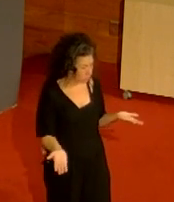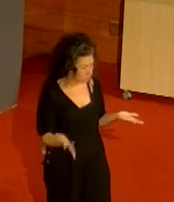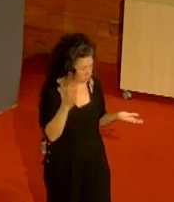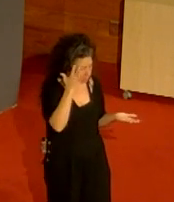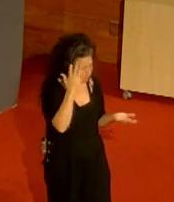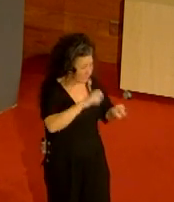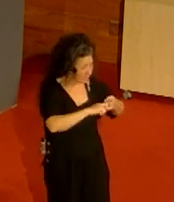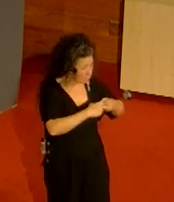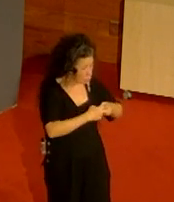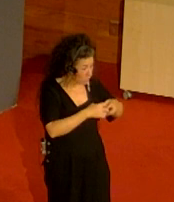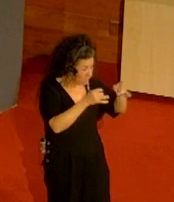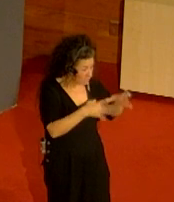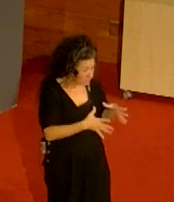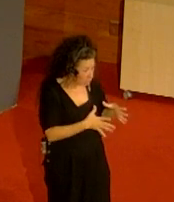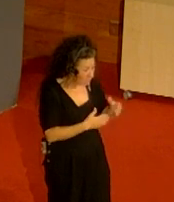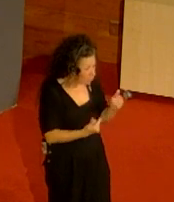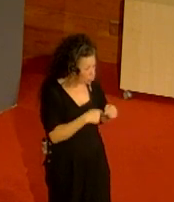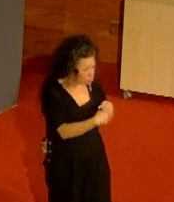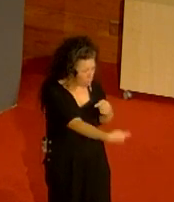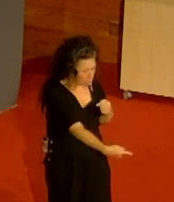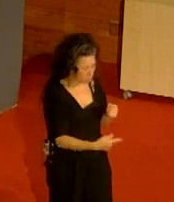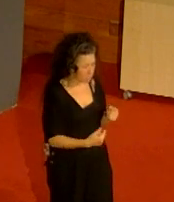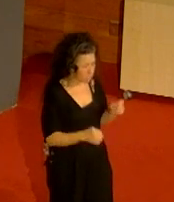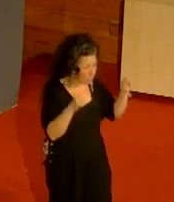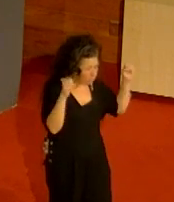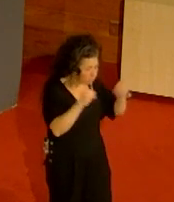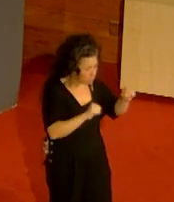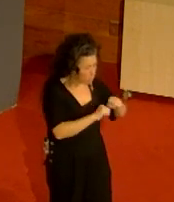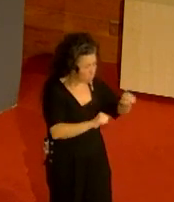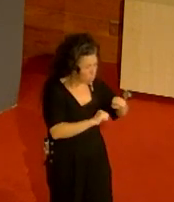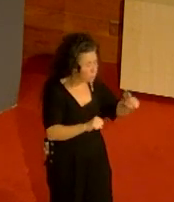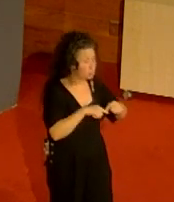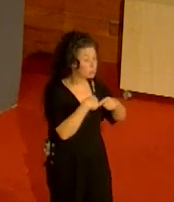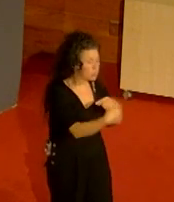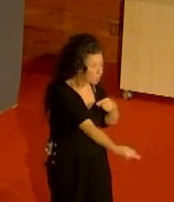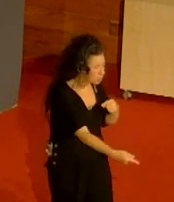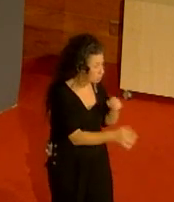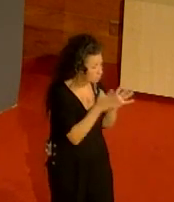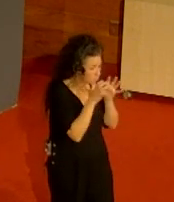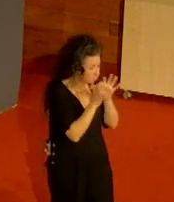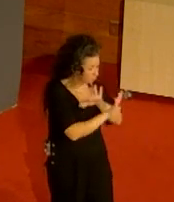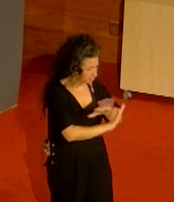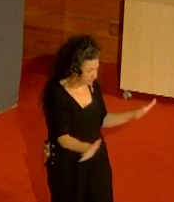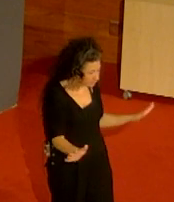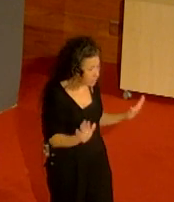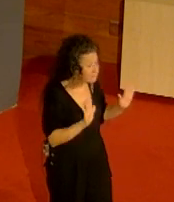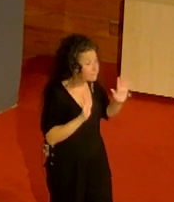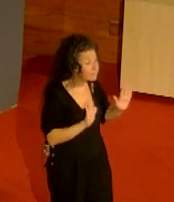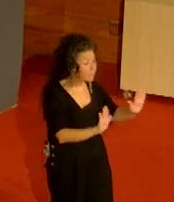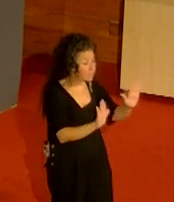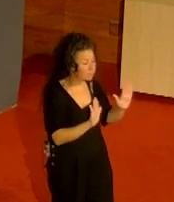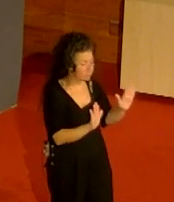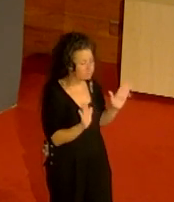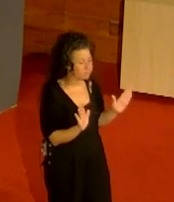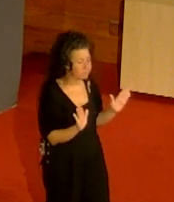cada día, realmente. Había atentados cada día, literalmente. Realmente fue... Era terrible, realmente, o sea. Pero pese a todo, que